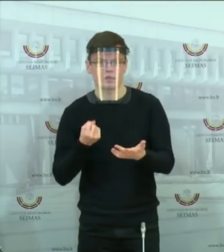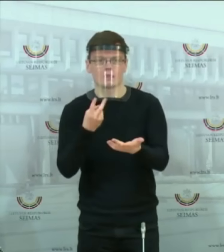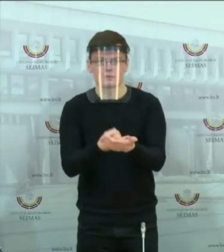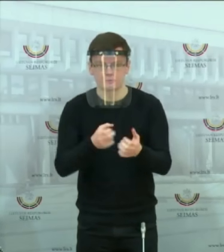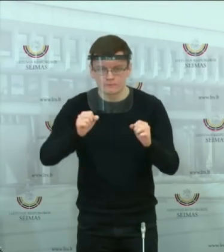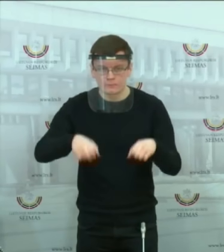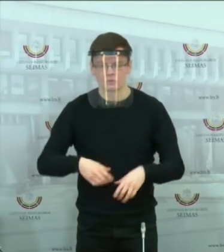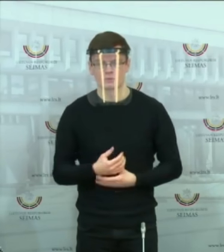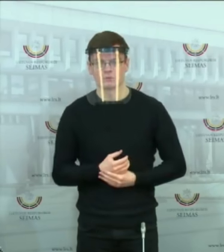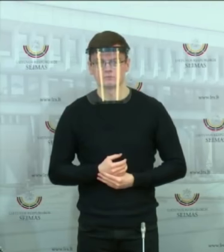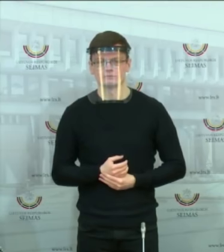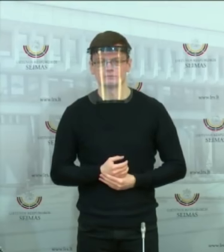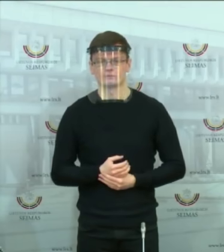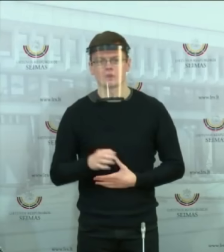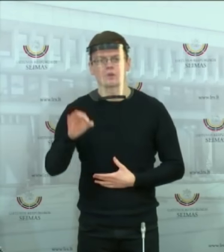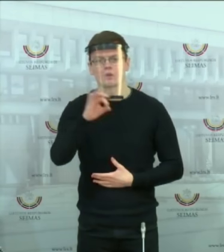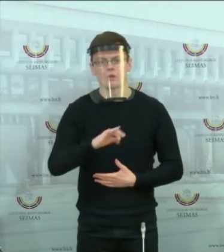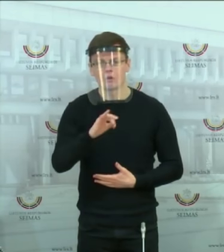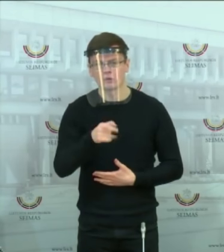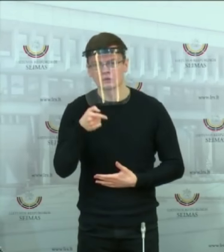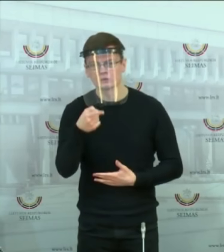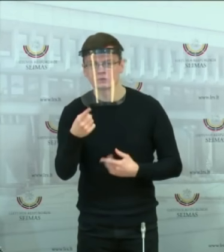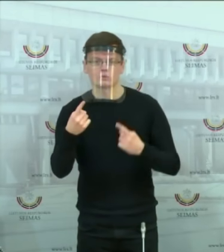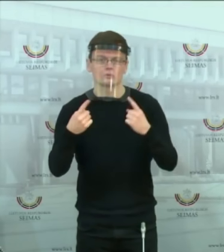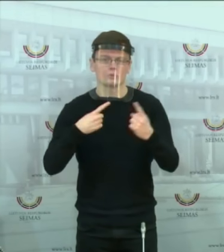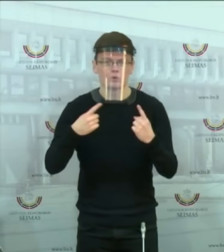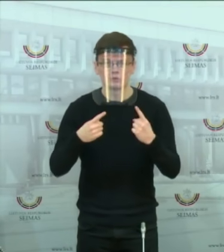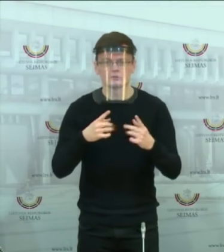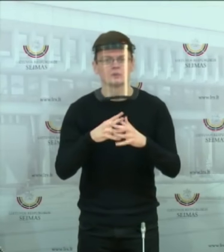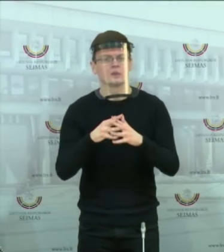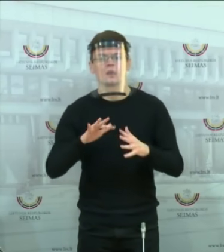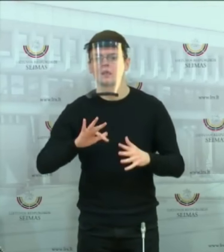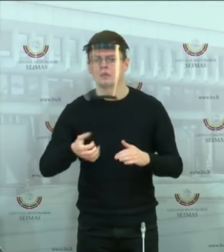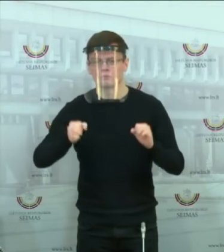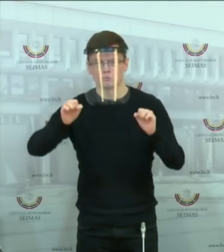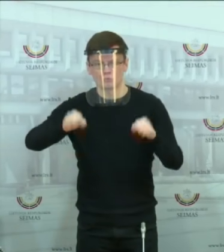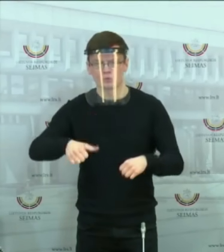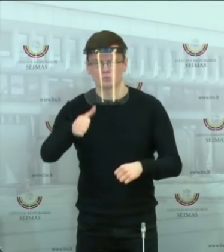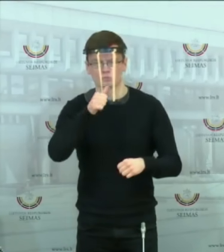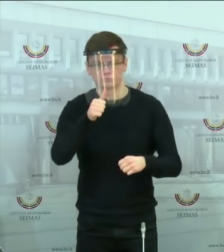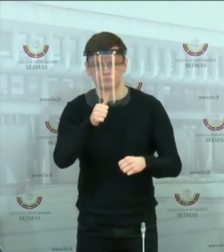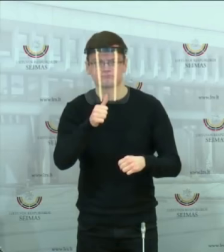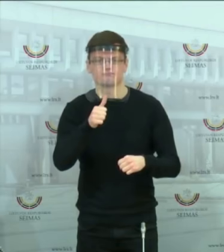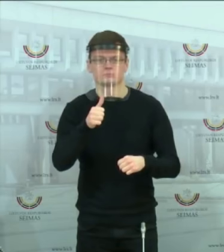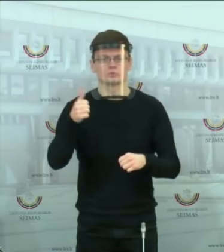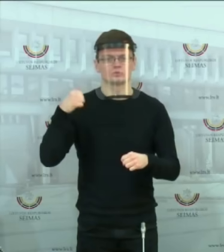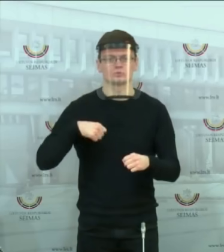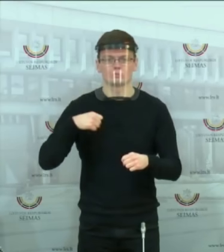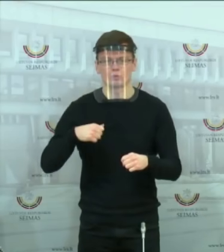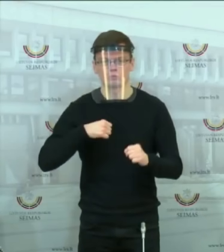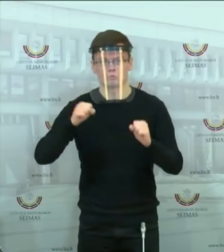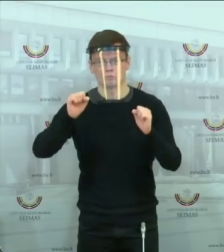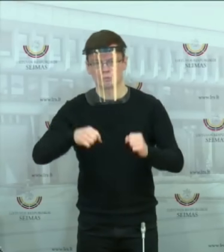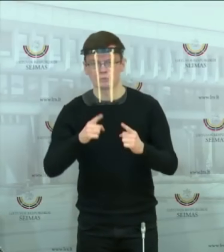Dėl konsultacijų vėlgi reikalavimai bus tokie, kad būtų galima išlaikyti tam tikrus intervalus tarp pacientų, kad būtų